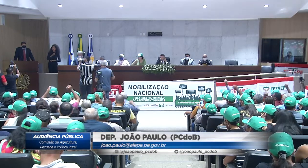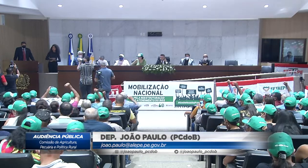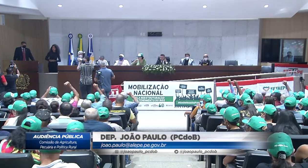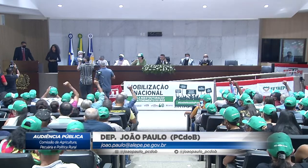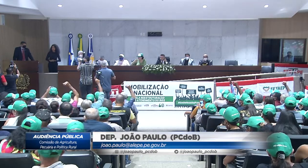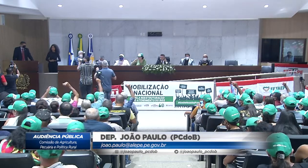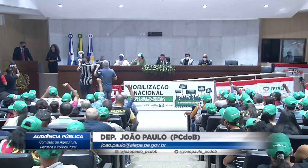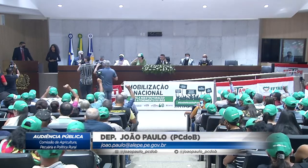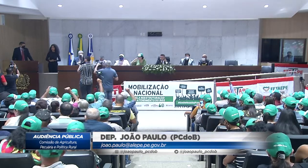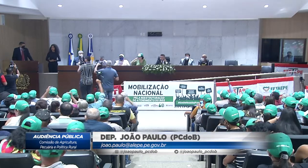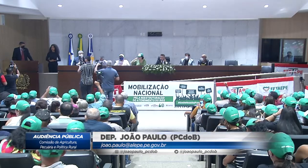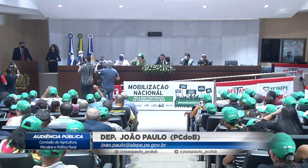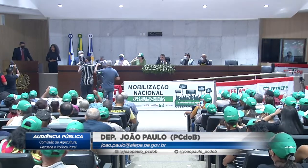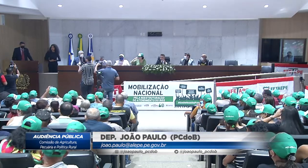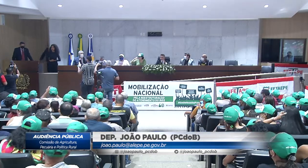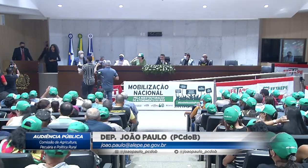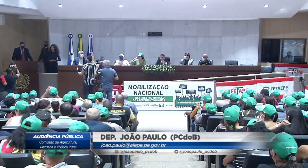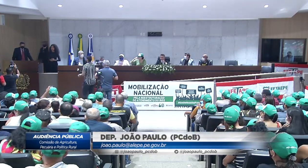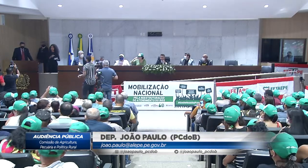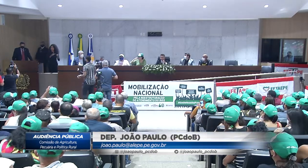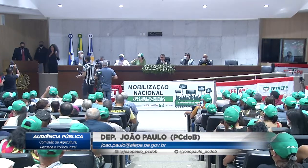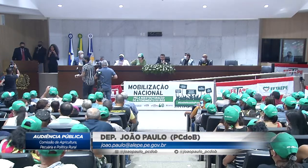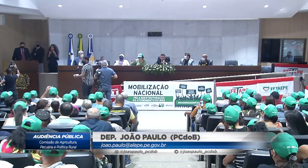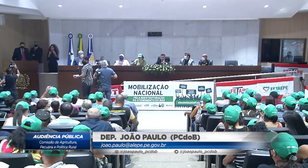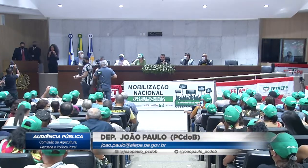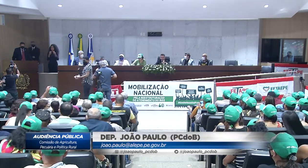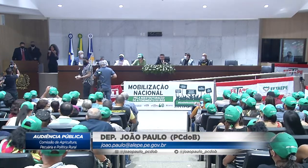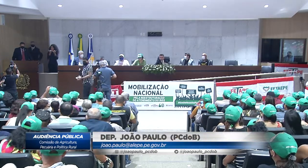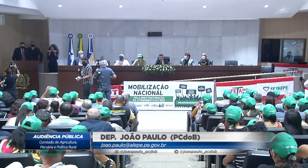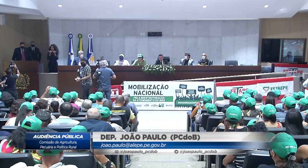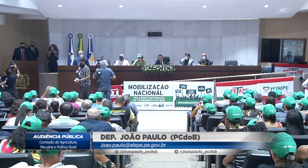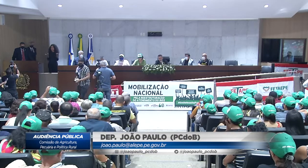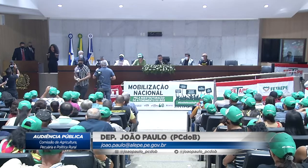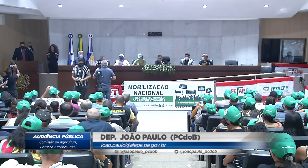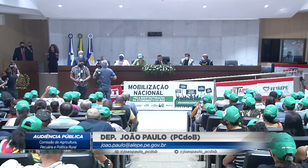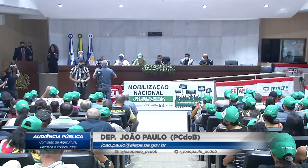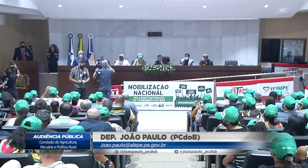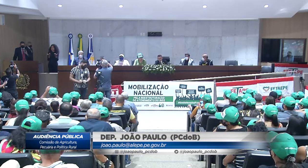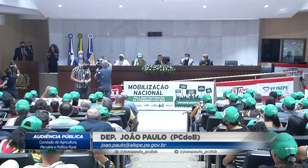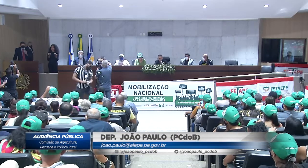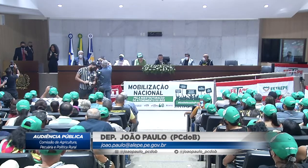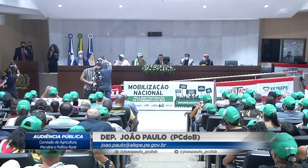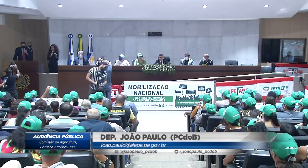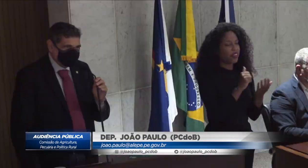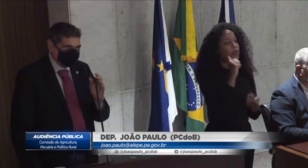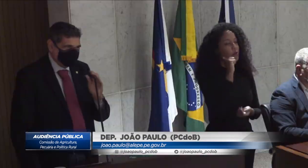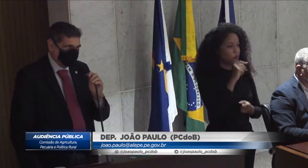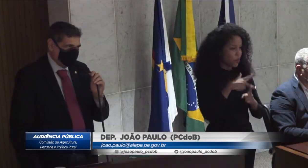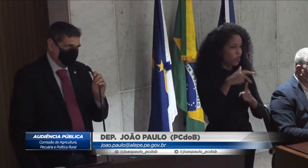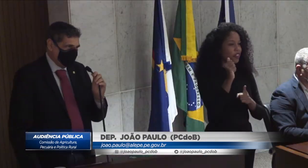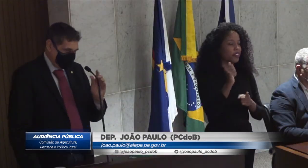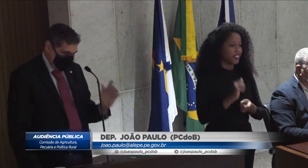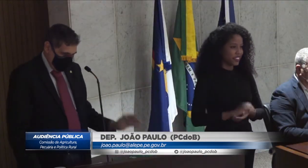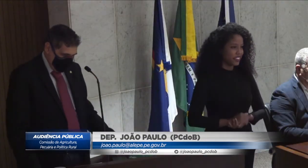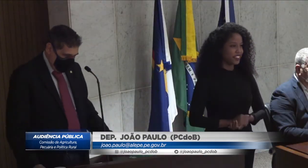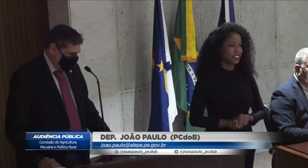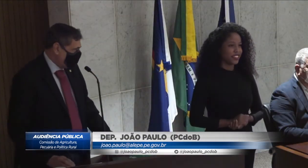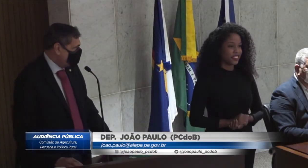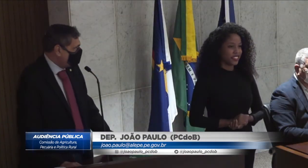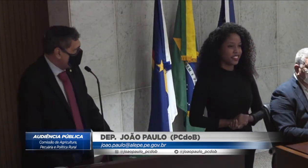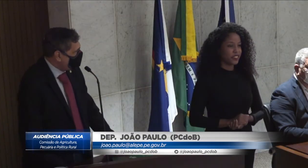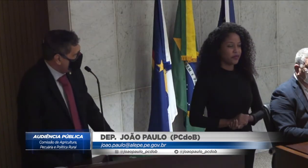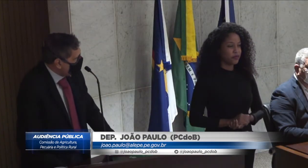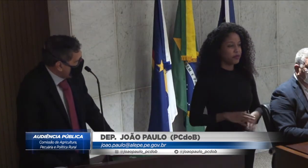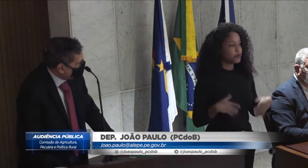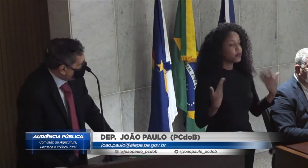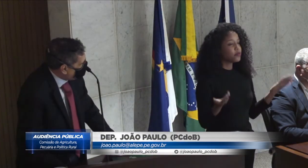Bom dia. Parece que agora empatou. Não, não, as mulheres ganharam. Ô,